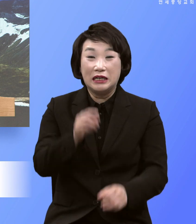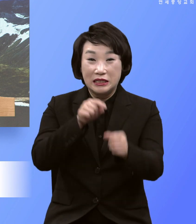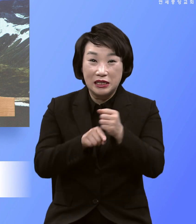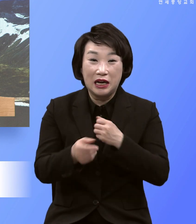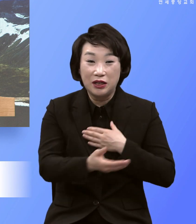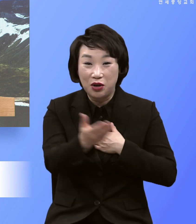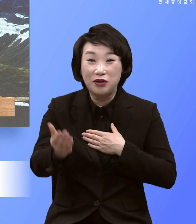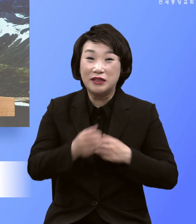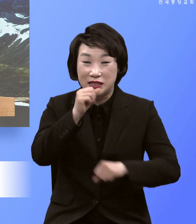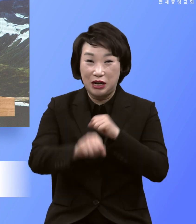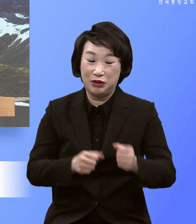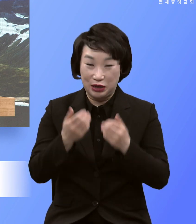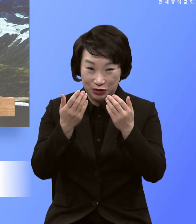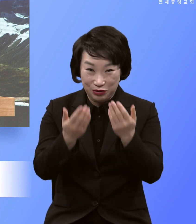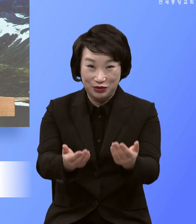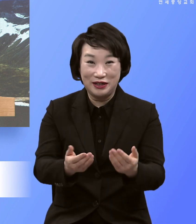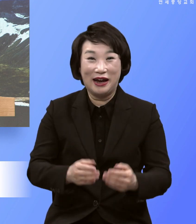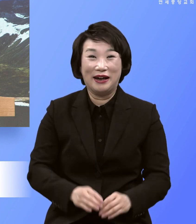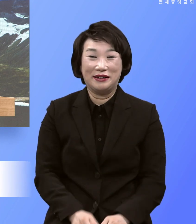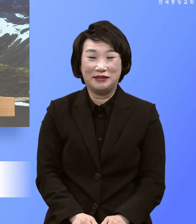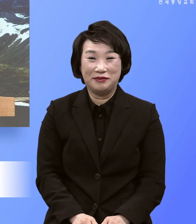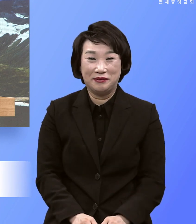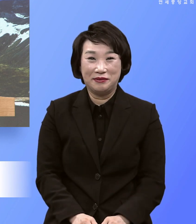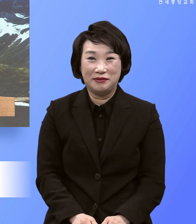진리가 너희를 자유케 하리.